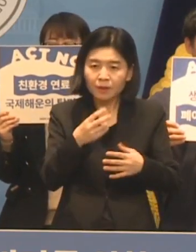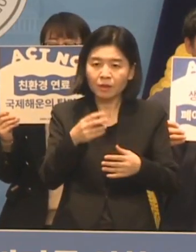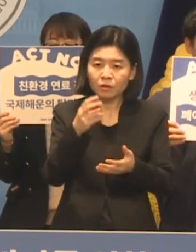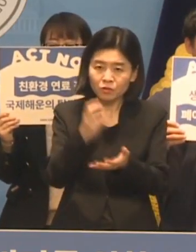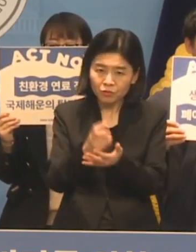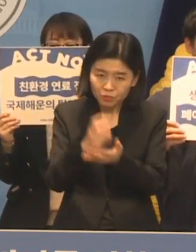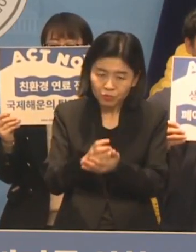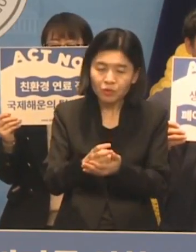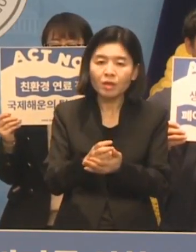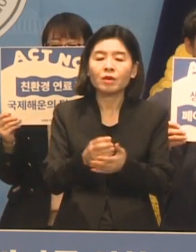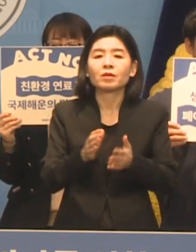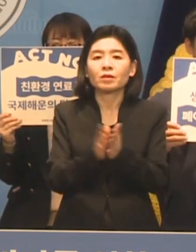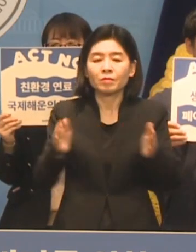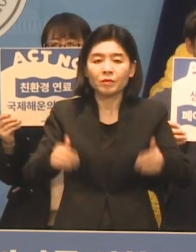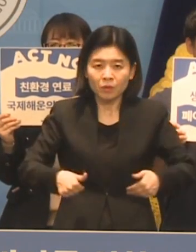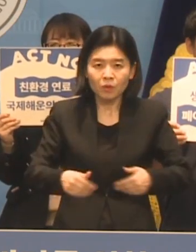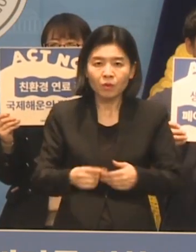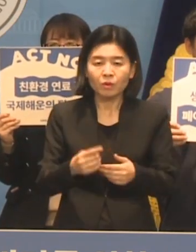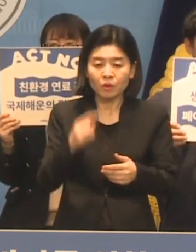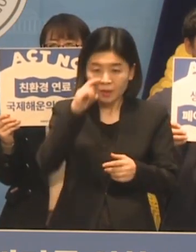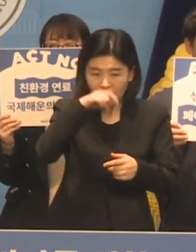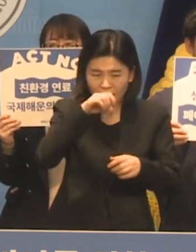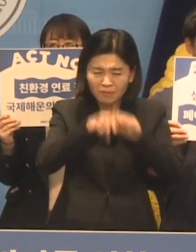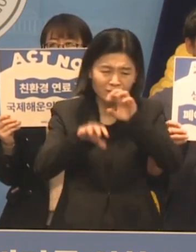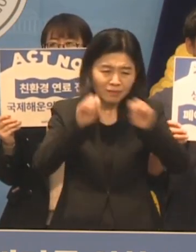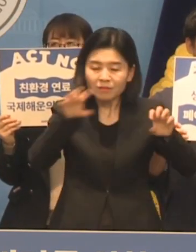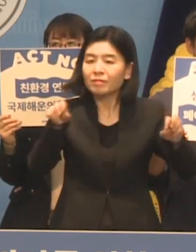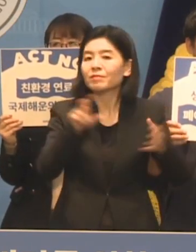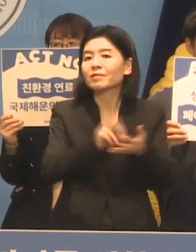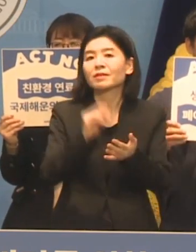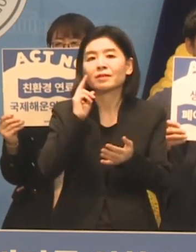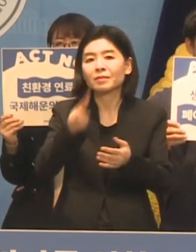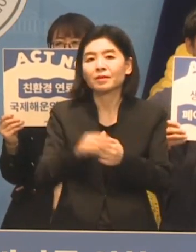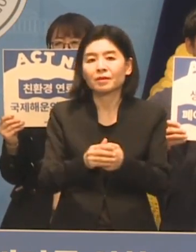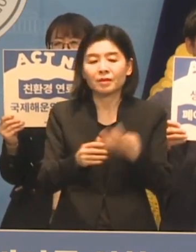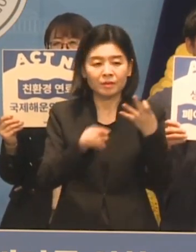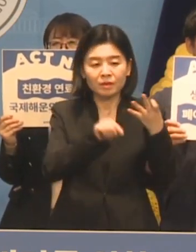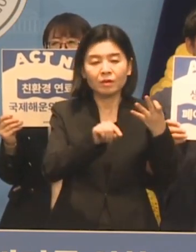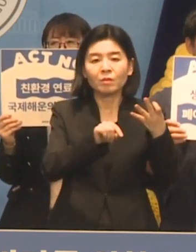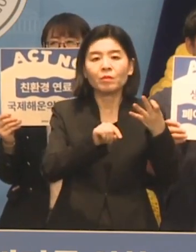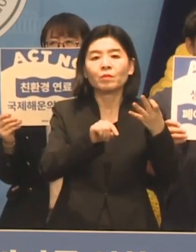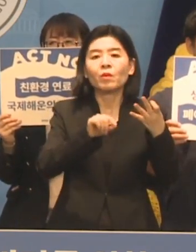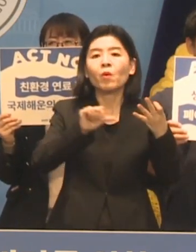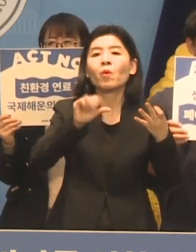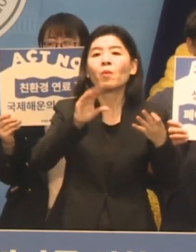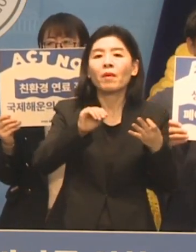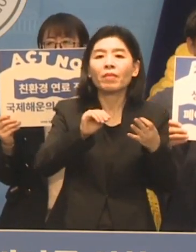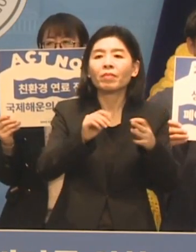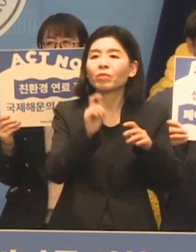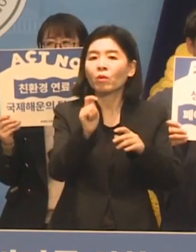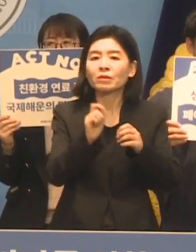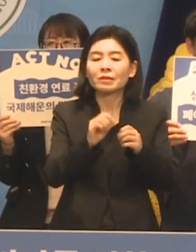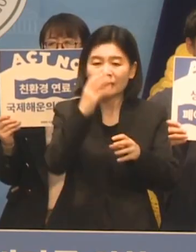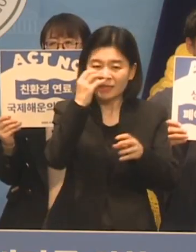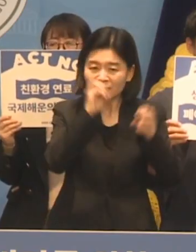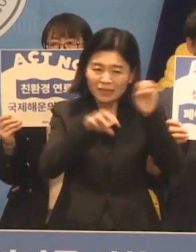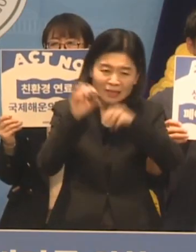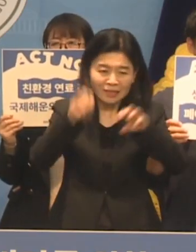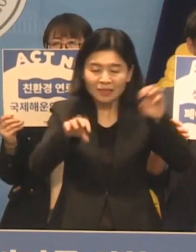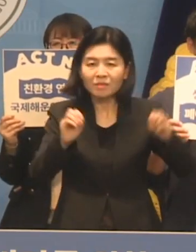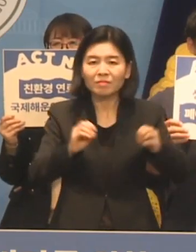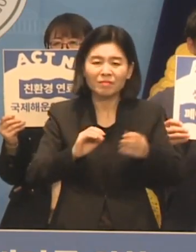도입해야 합니다. 해양 쓰레기 문제도 심각합니다. 연간 약 14.5만 톤의 해양 쓰레기가 발생하는 것으로 알려져